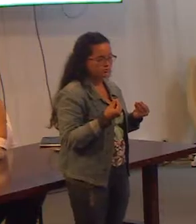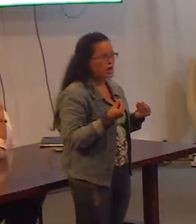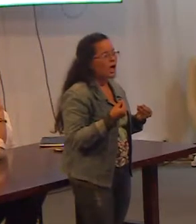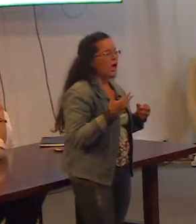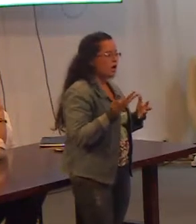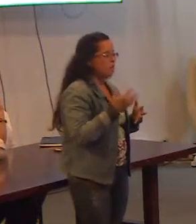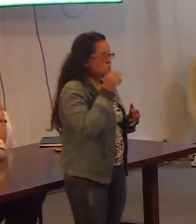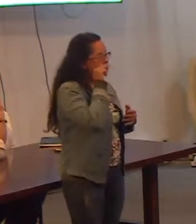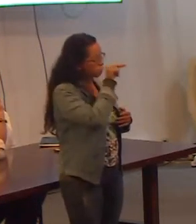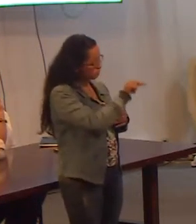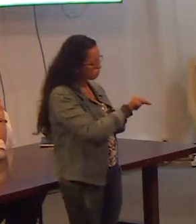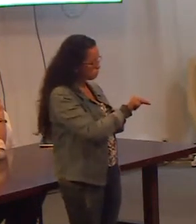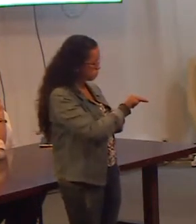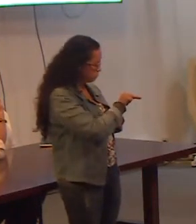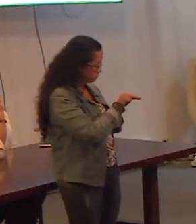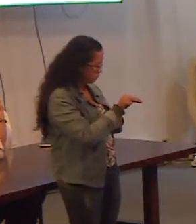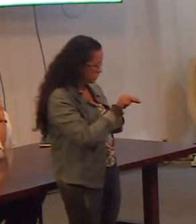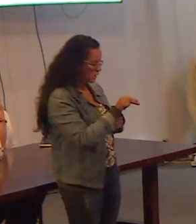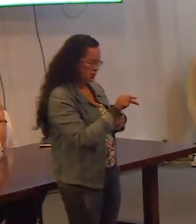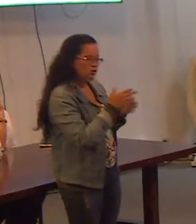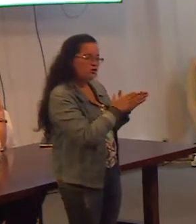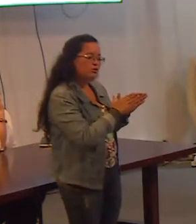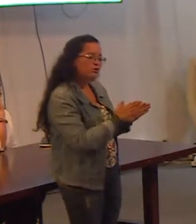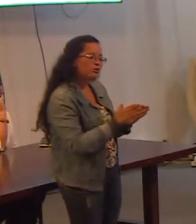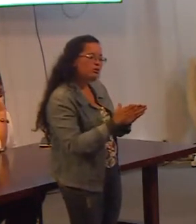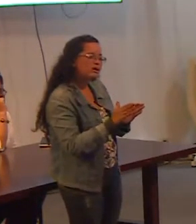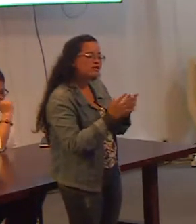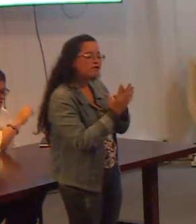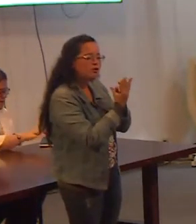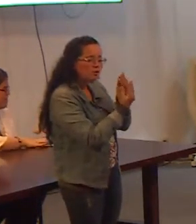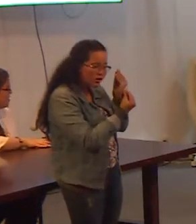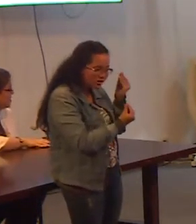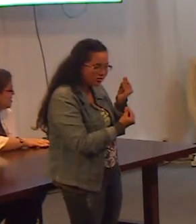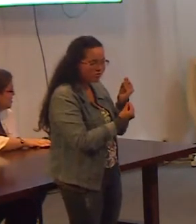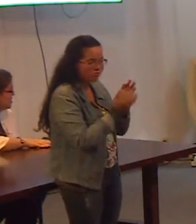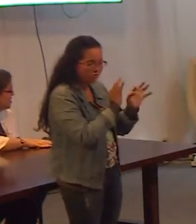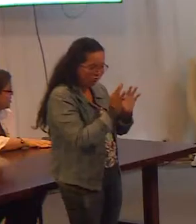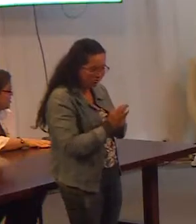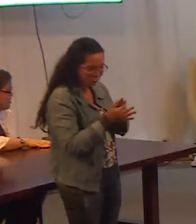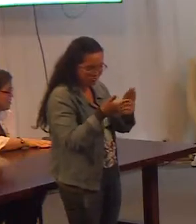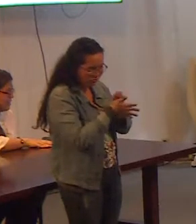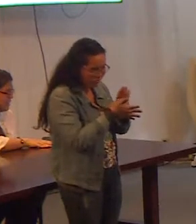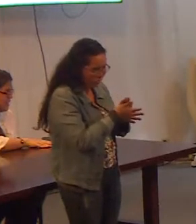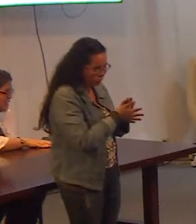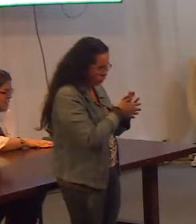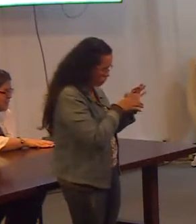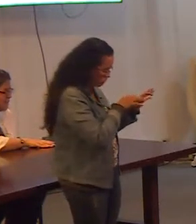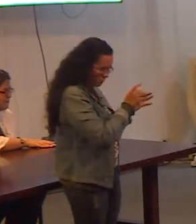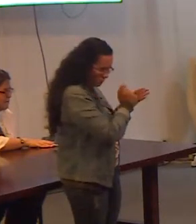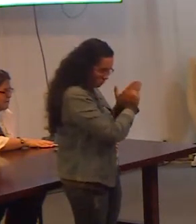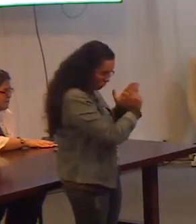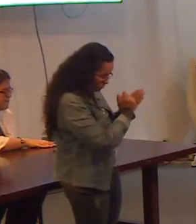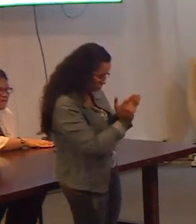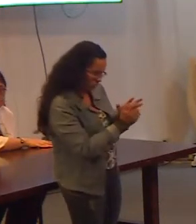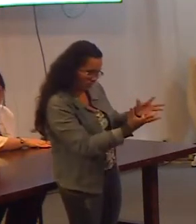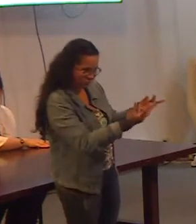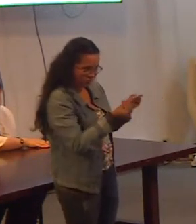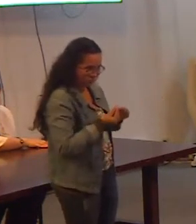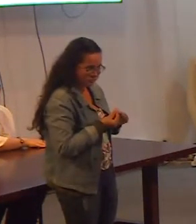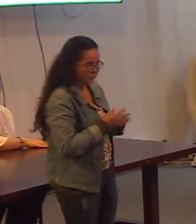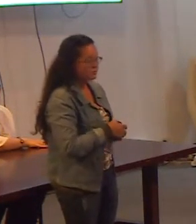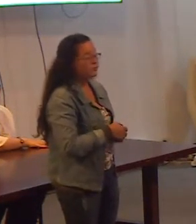mirar y para poder clasificar después la información. Aquí entonces comenzamos en